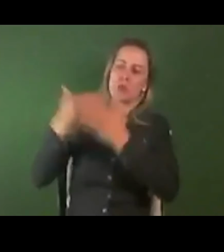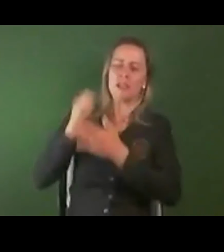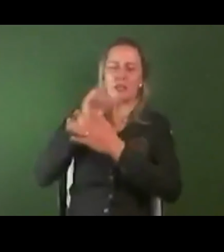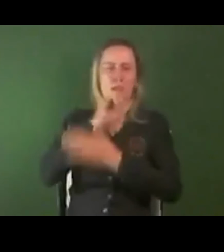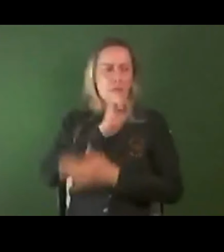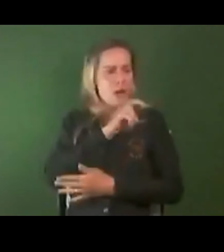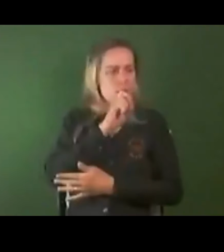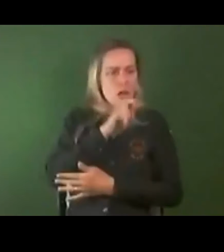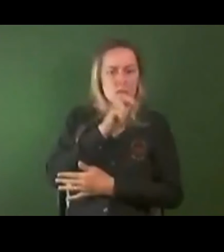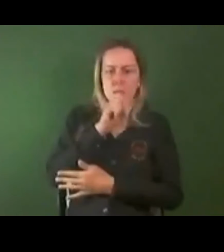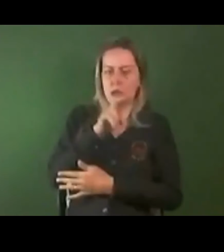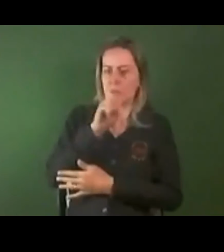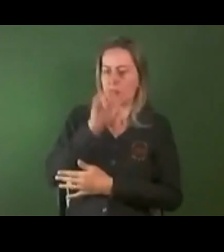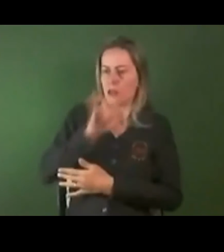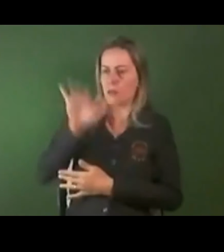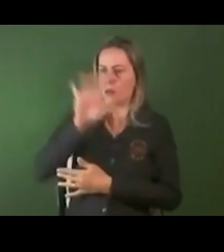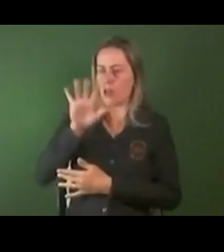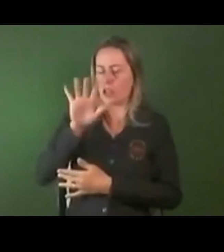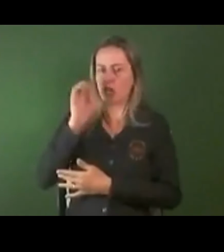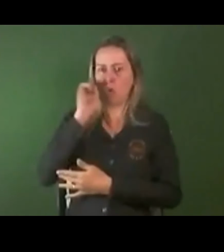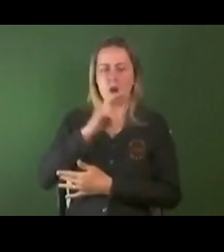tinha rejeitado.